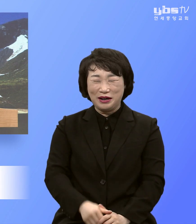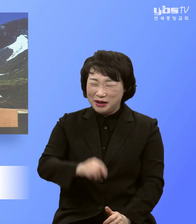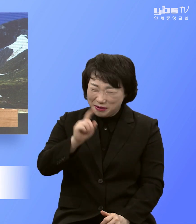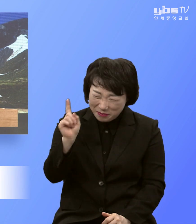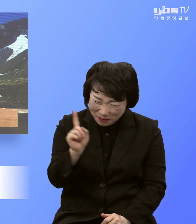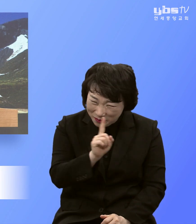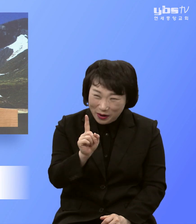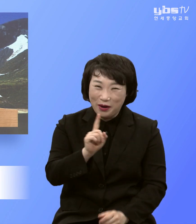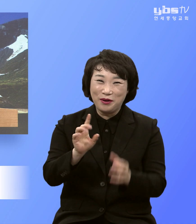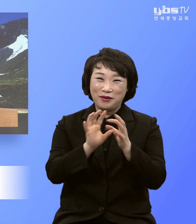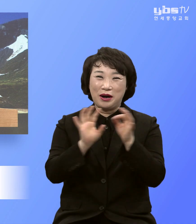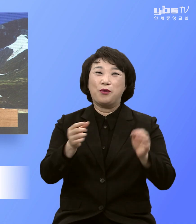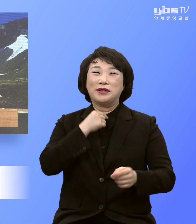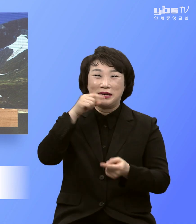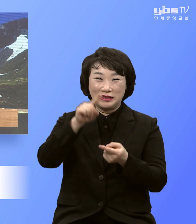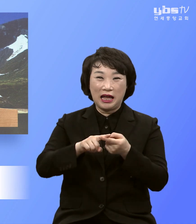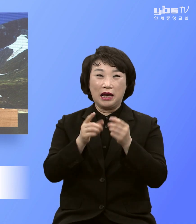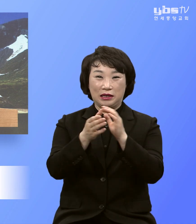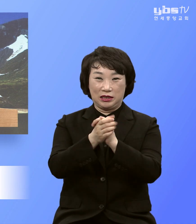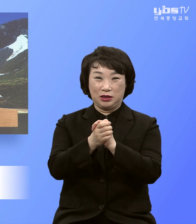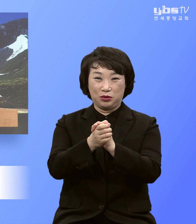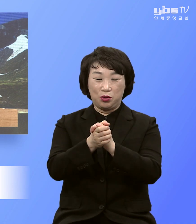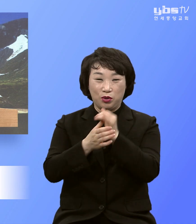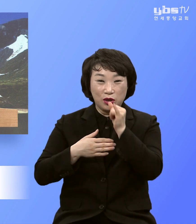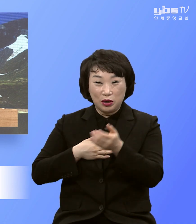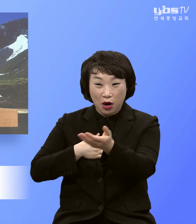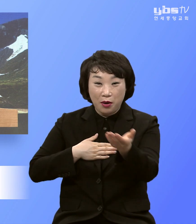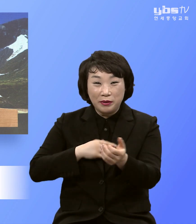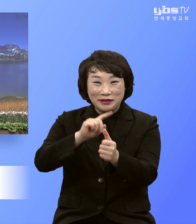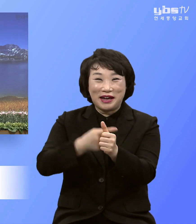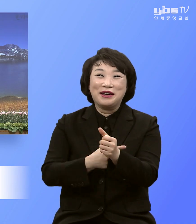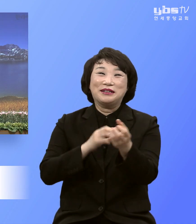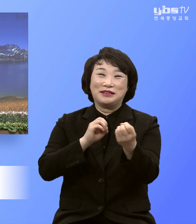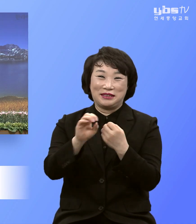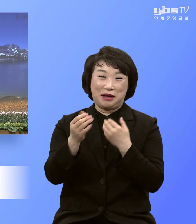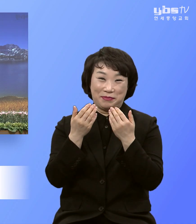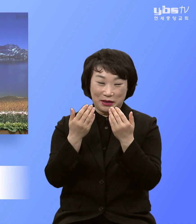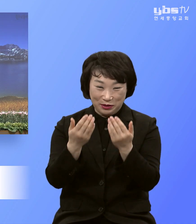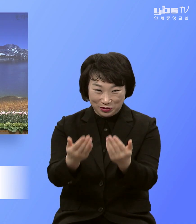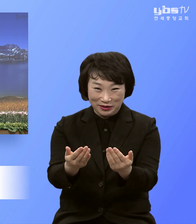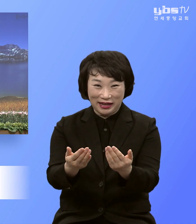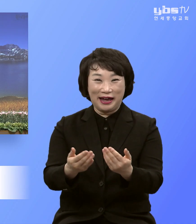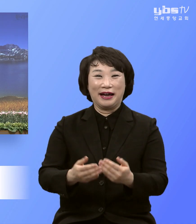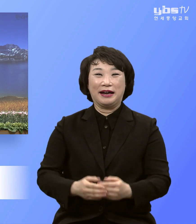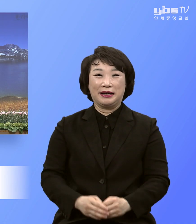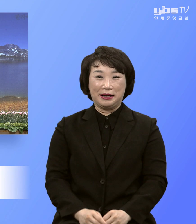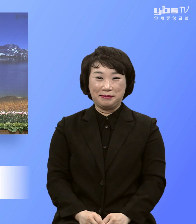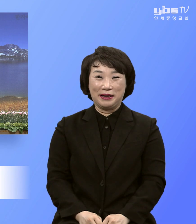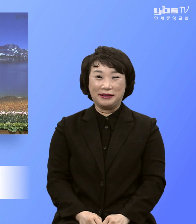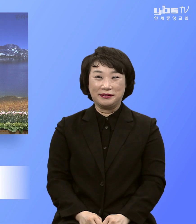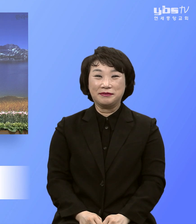무엇이든지 원하는 대로 구하면, 자, 그리하면 이루리라.